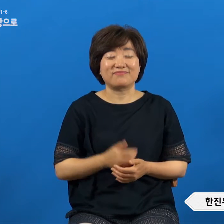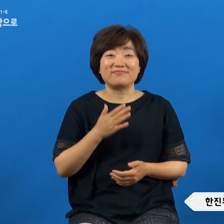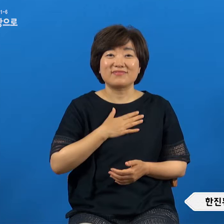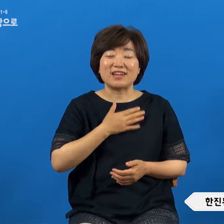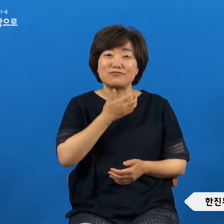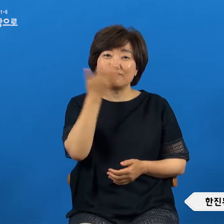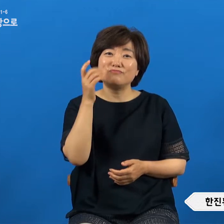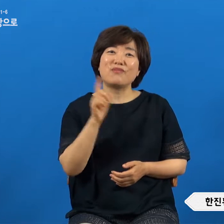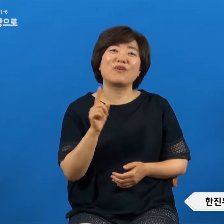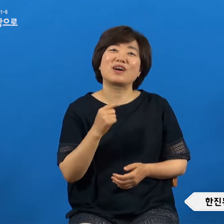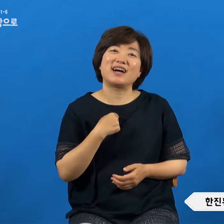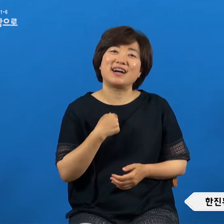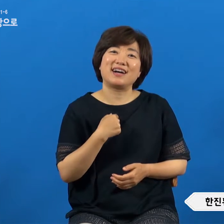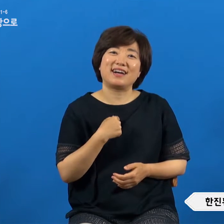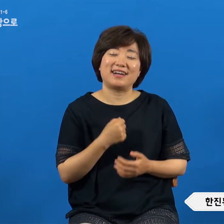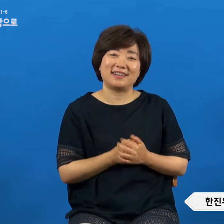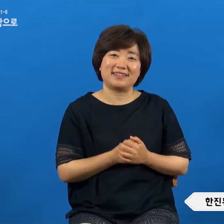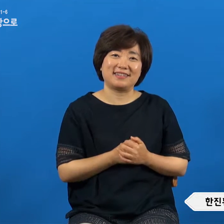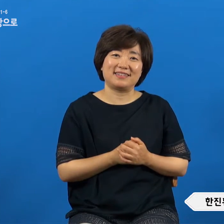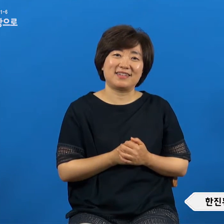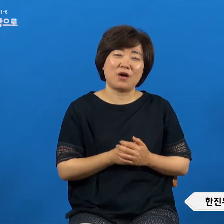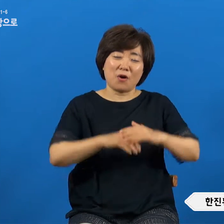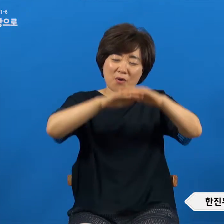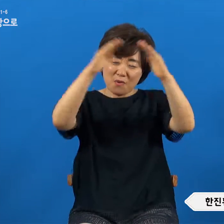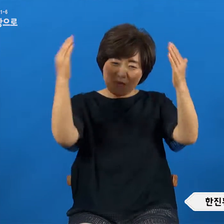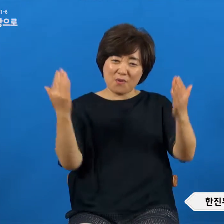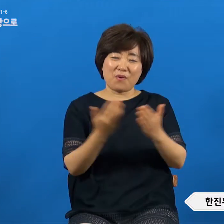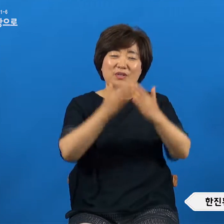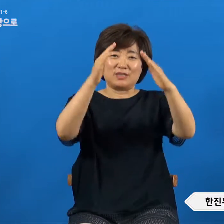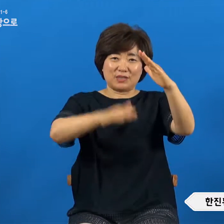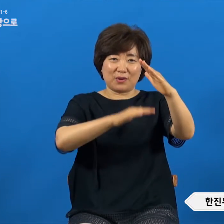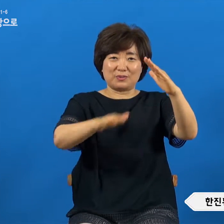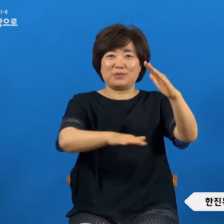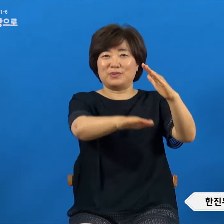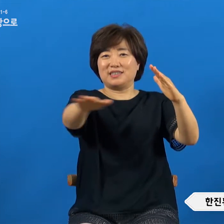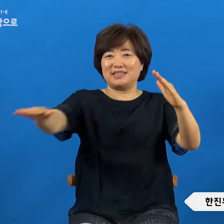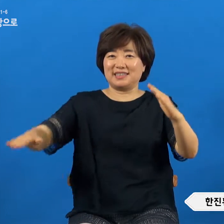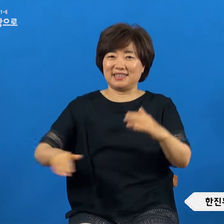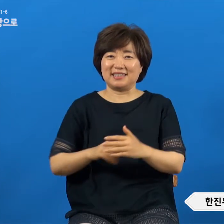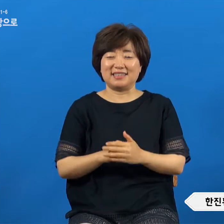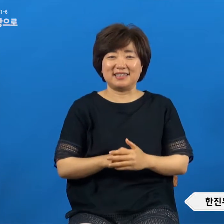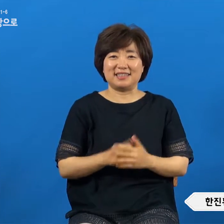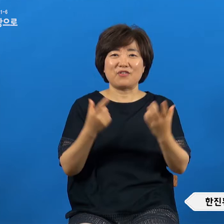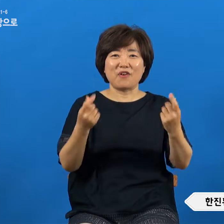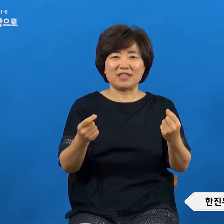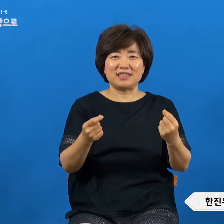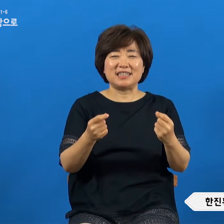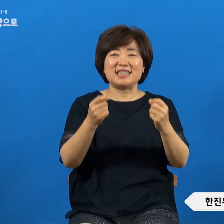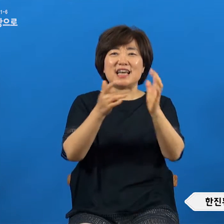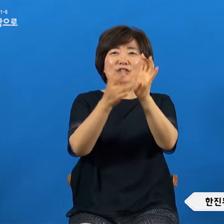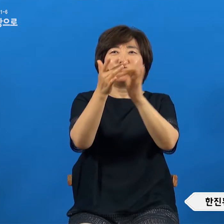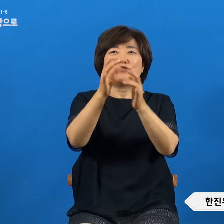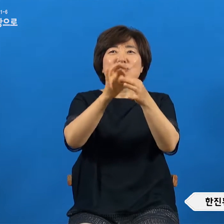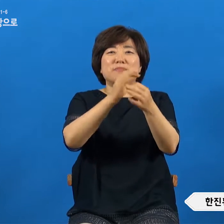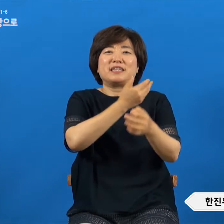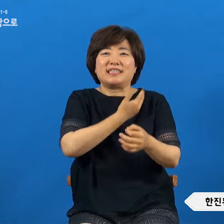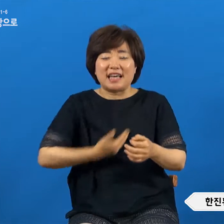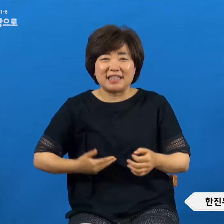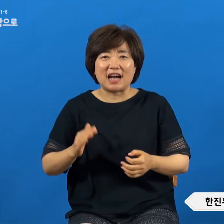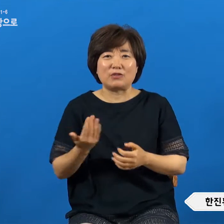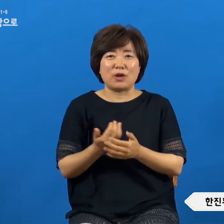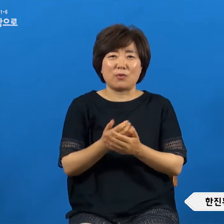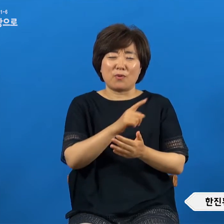저의 꿈은 무엇일까요? 우리 온 성도들이 그와 같이 예수님의 제자가 되고